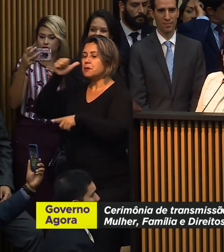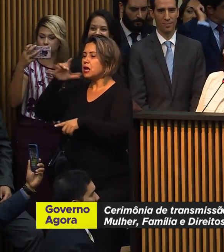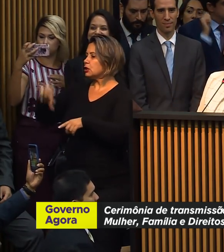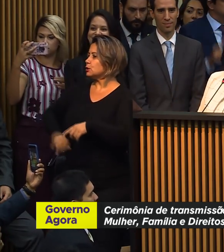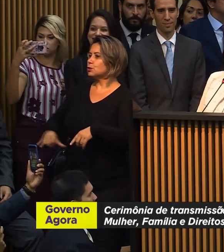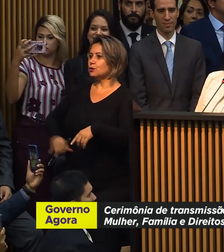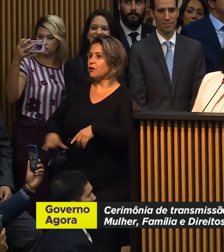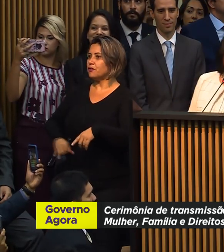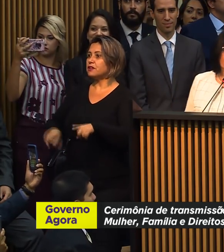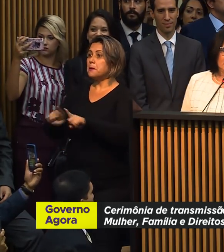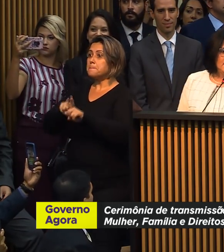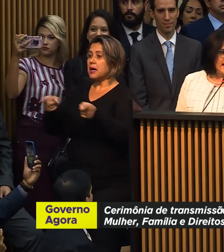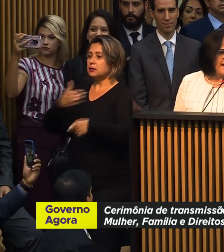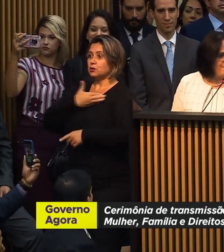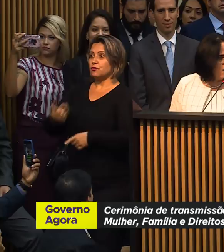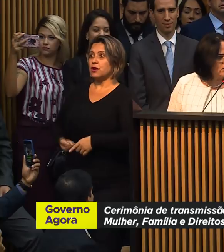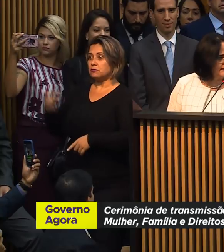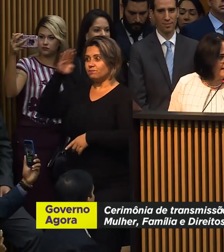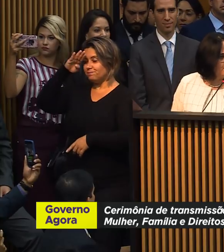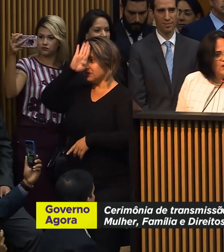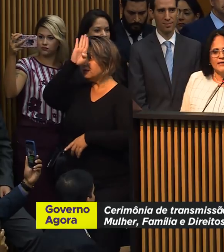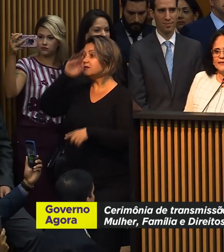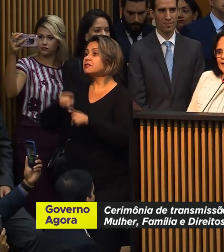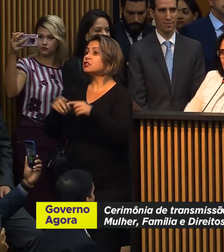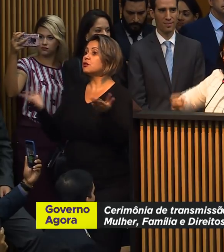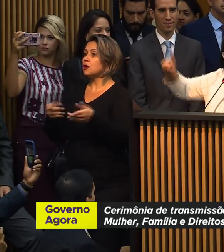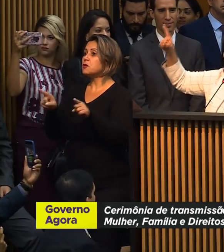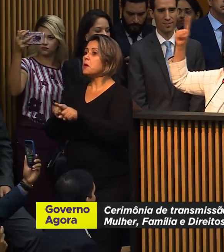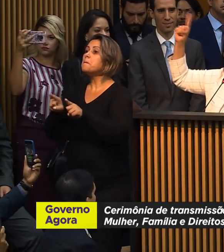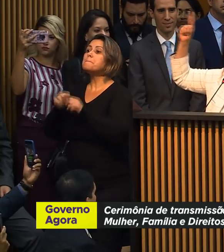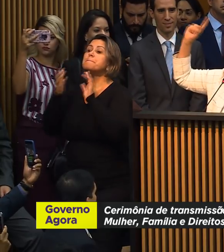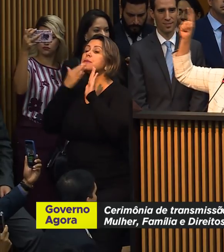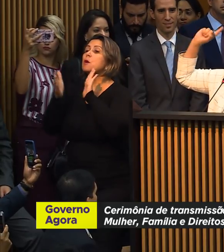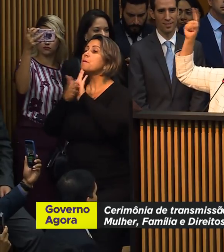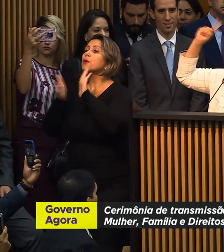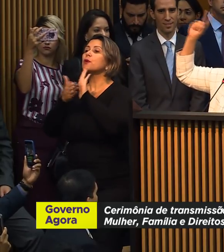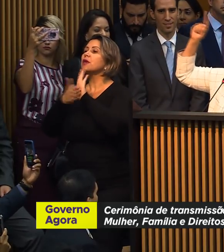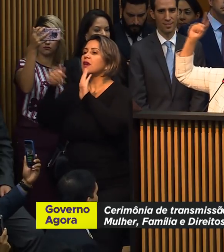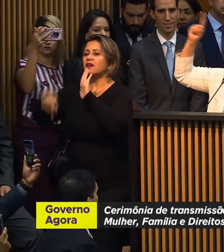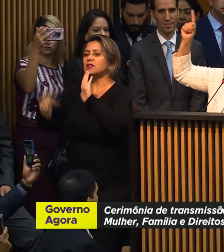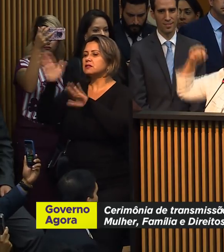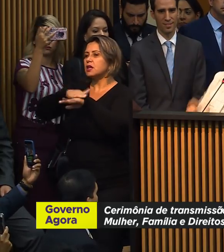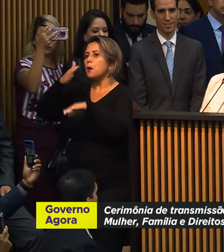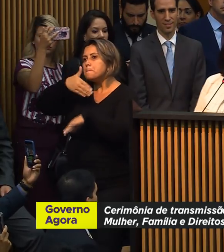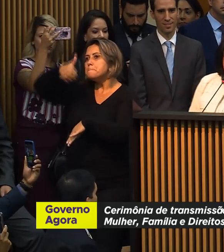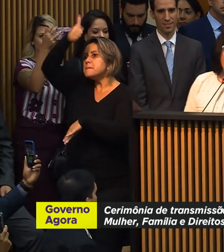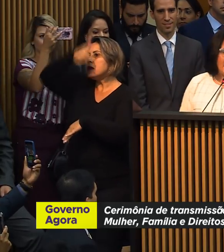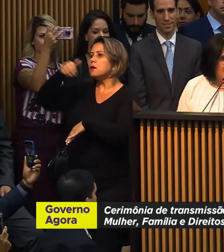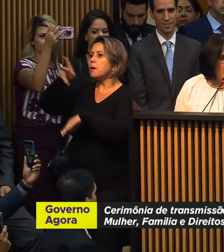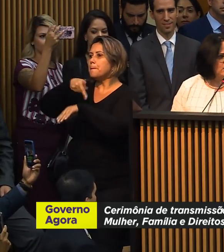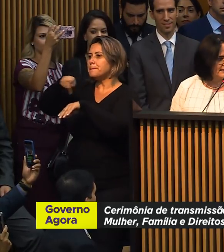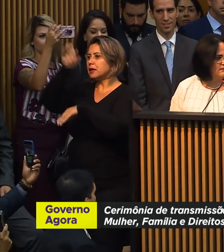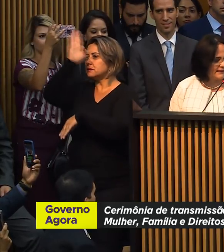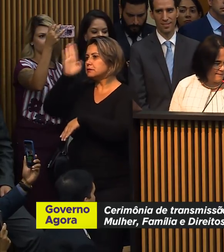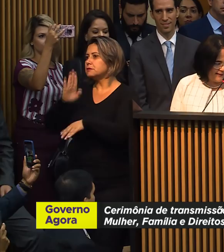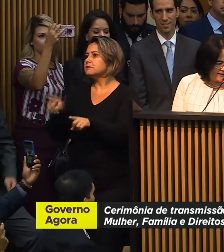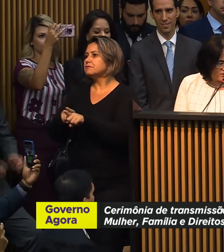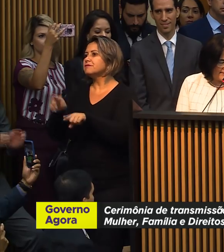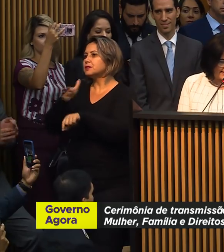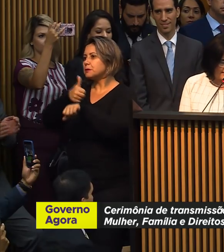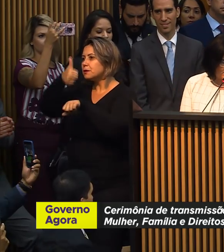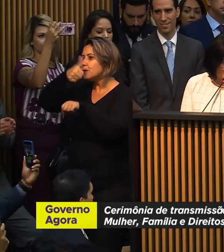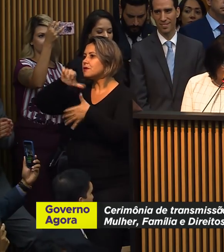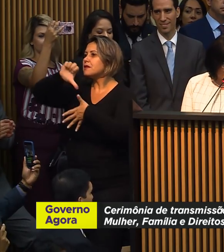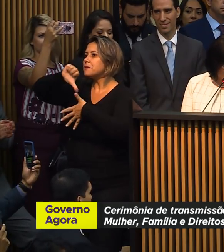governo Bolsonaro se propõe que em pouco tempo seremos o melhor país do mundo para se criar menina. A revolução está